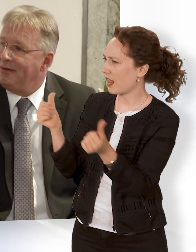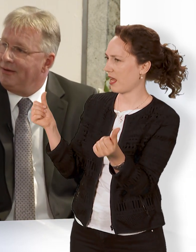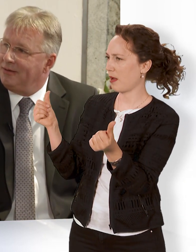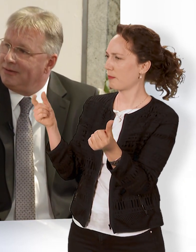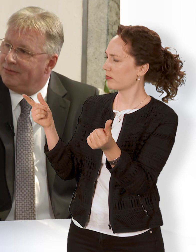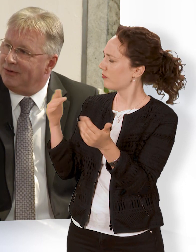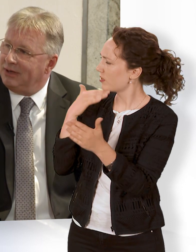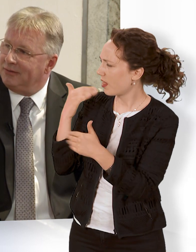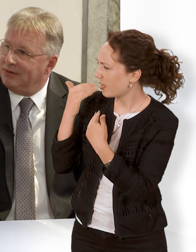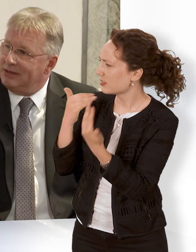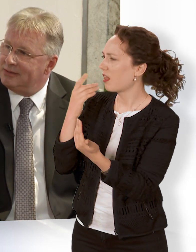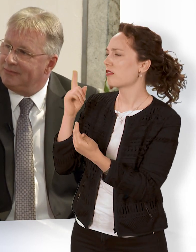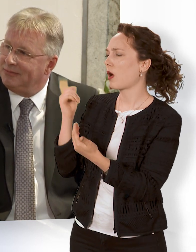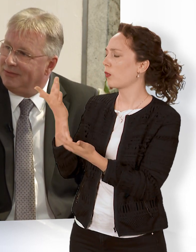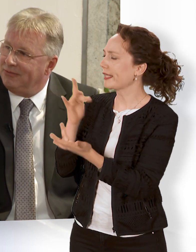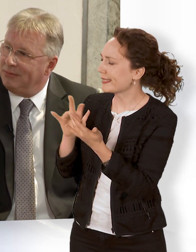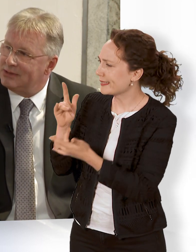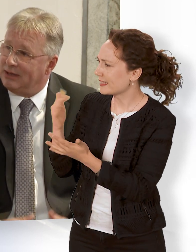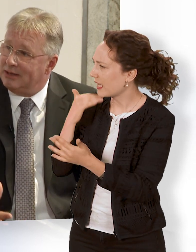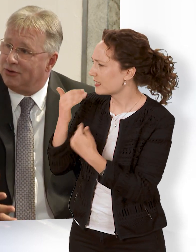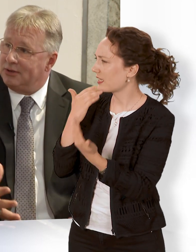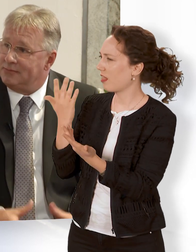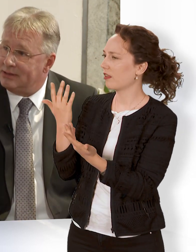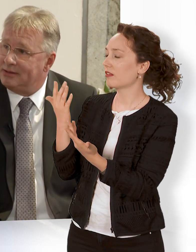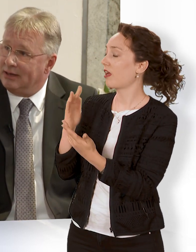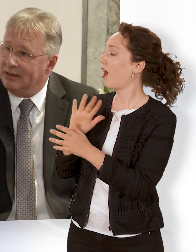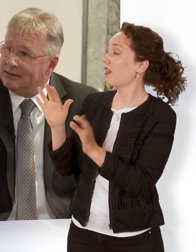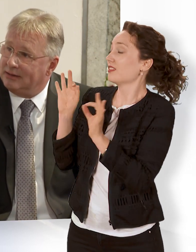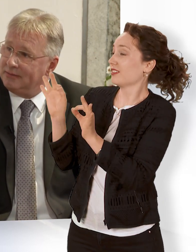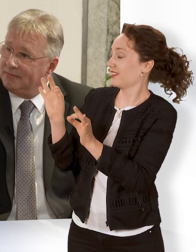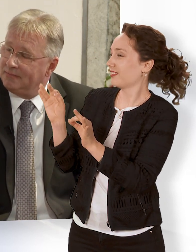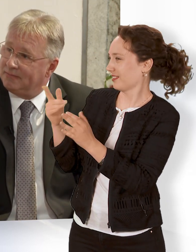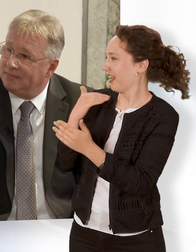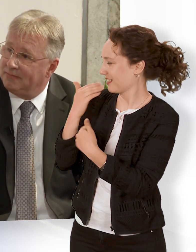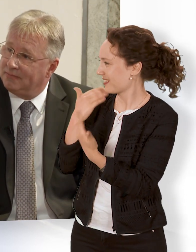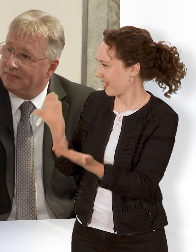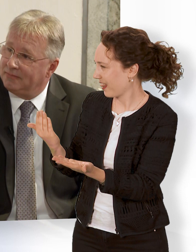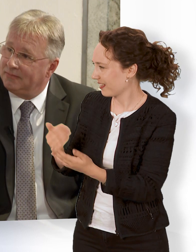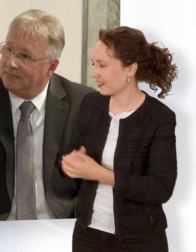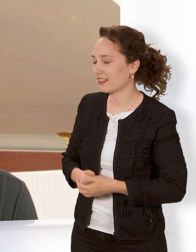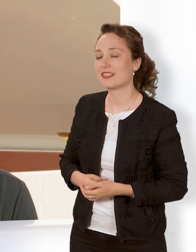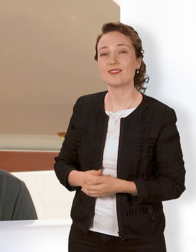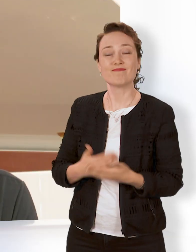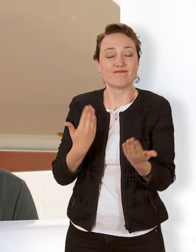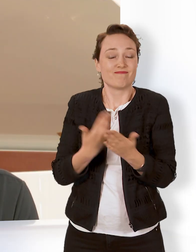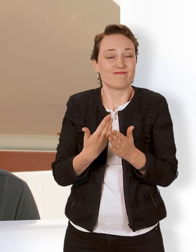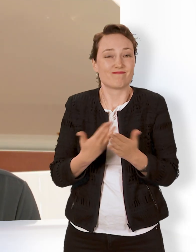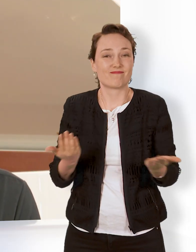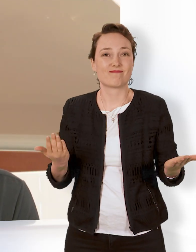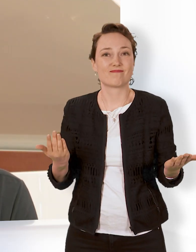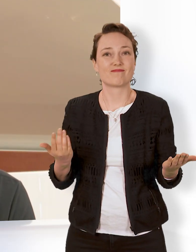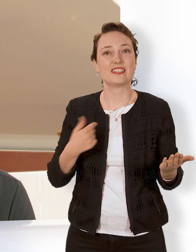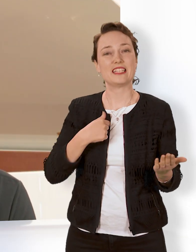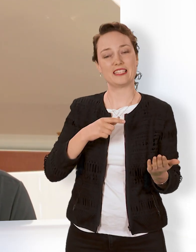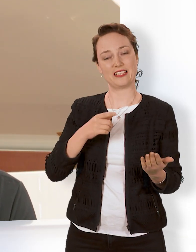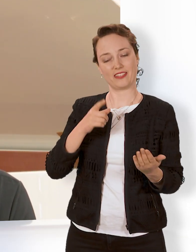Zeilen, von den Krisen, von dem, das nicht alles Gold ist, was geglänzt hat. Nein, ich denke einfach, oder ich sehe es als